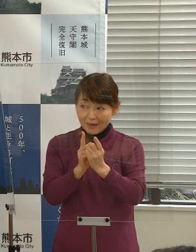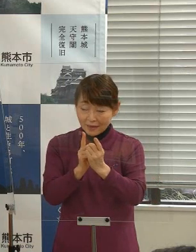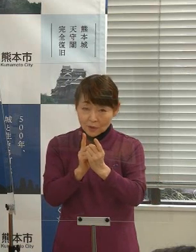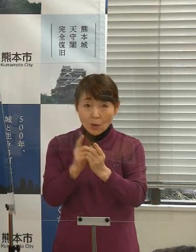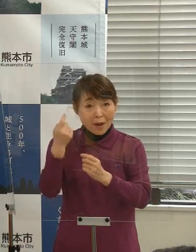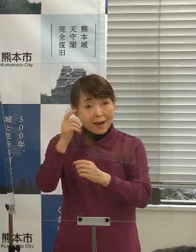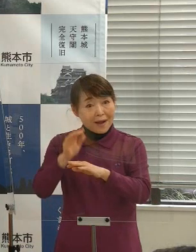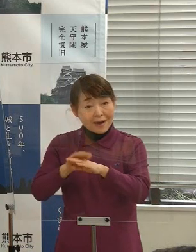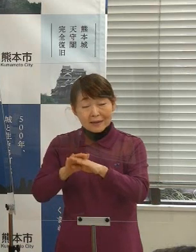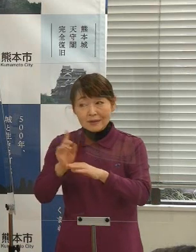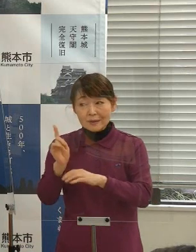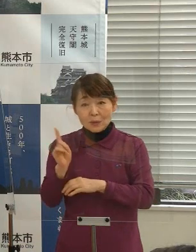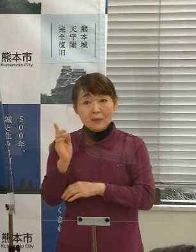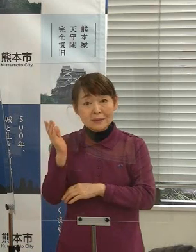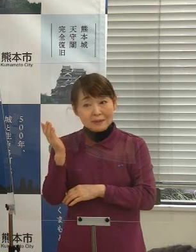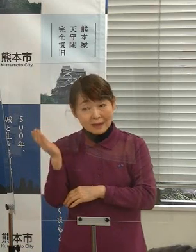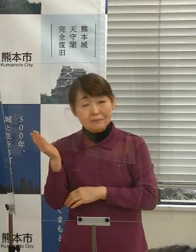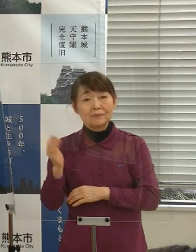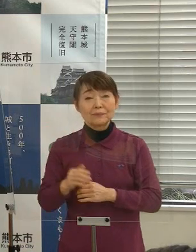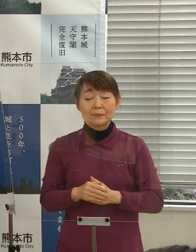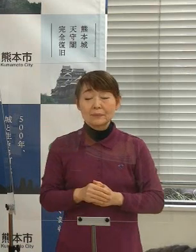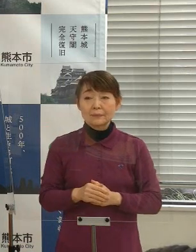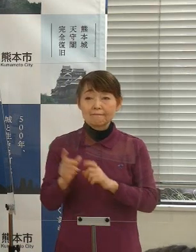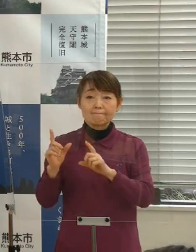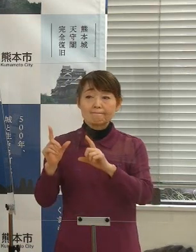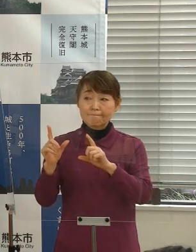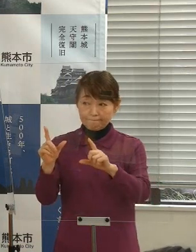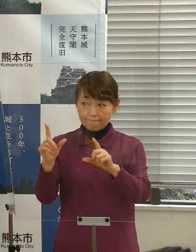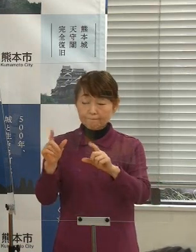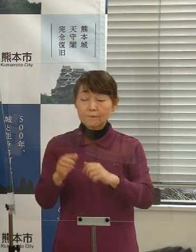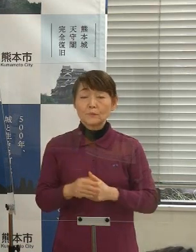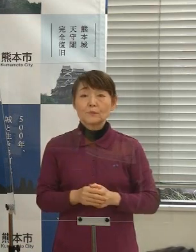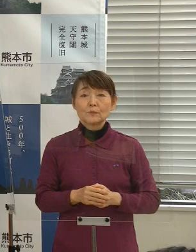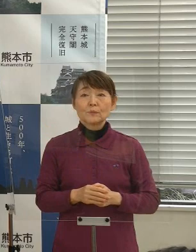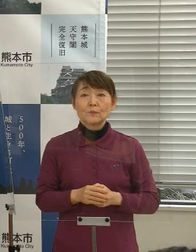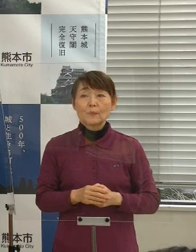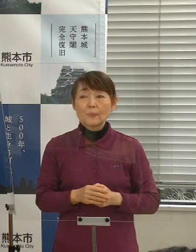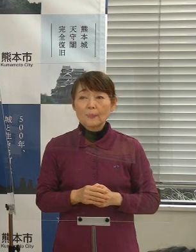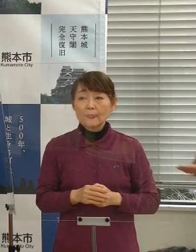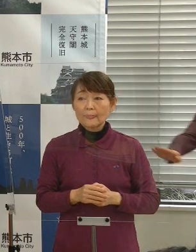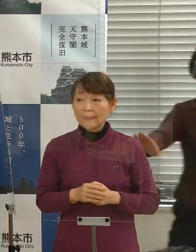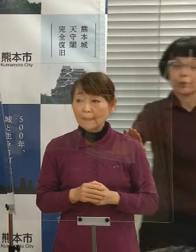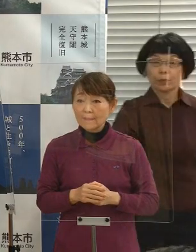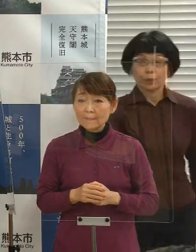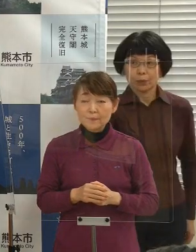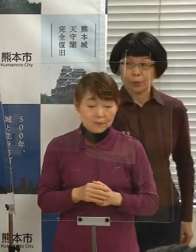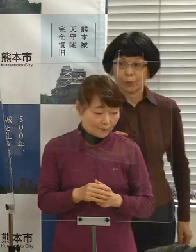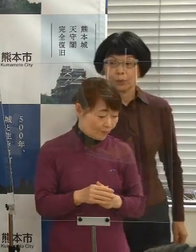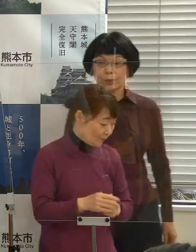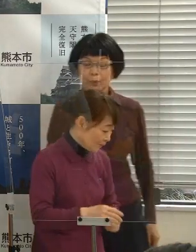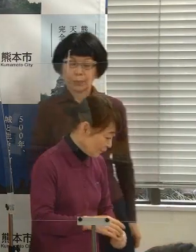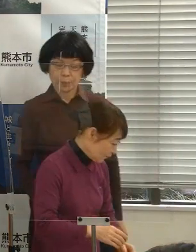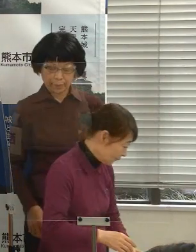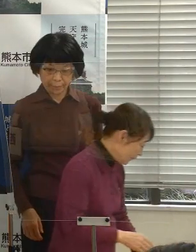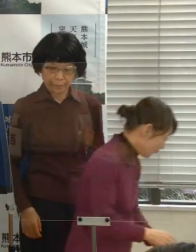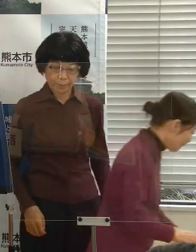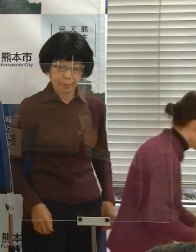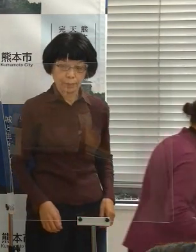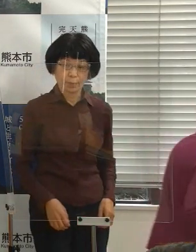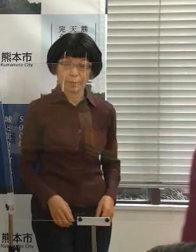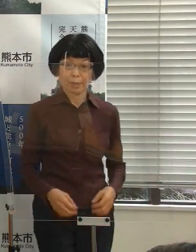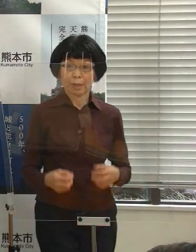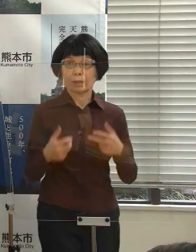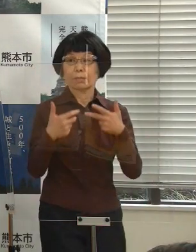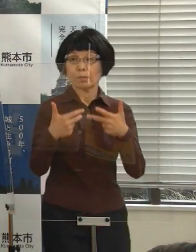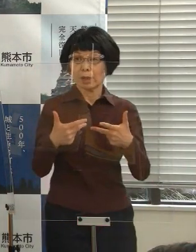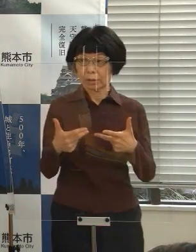などの考えについてお願いいたします。 はい、まずですね、バス事業者の皆さんからの要望を、いろいろお受けしました